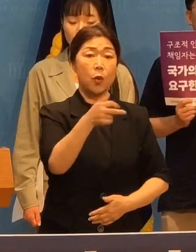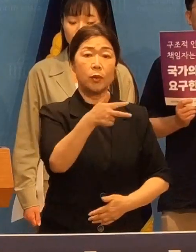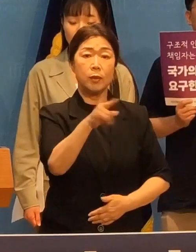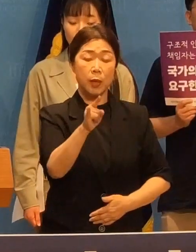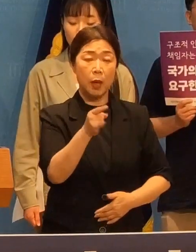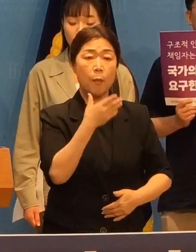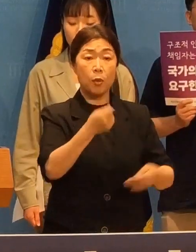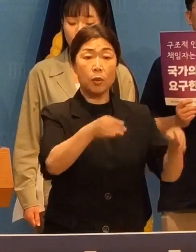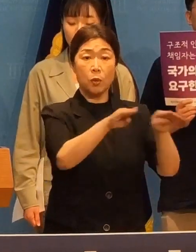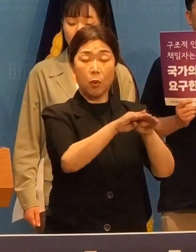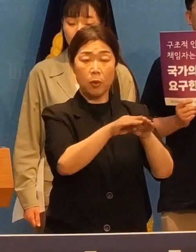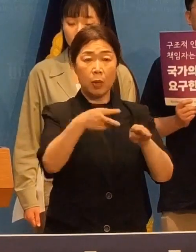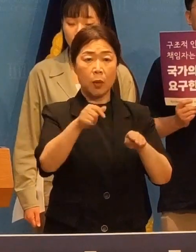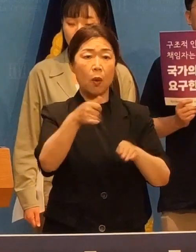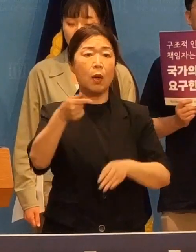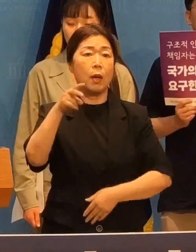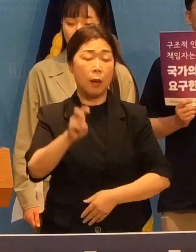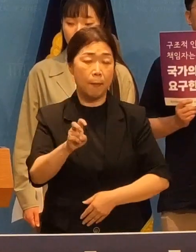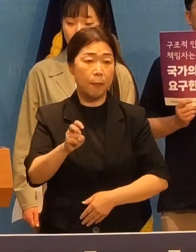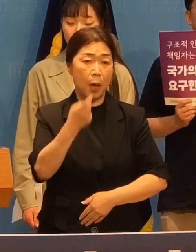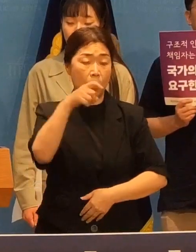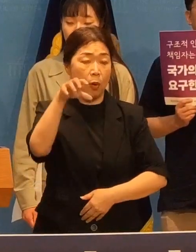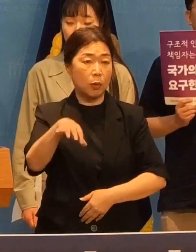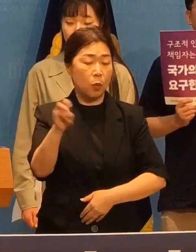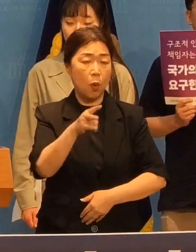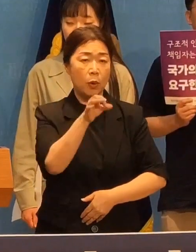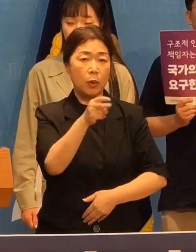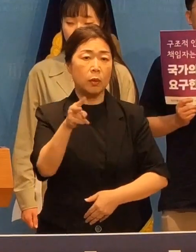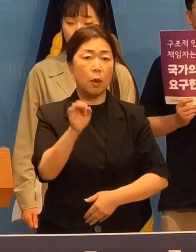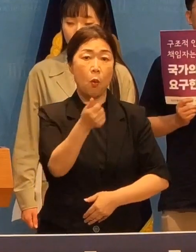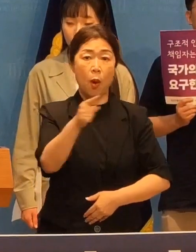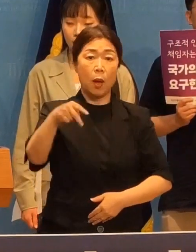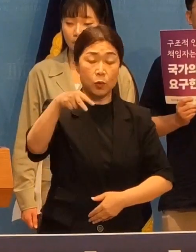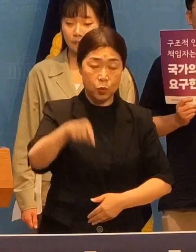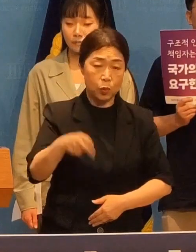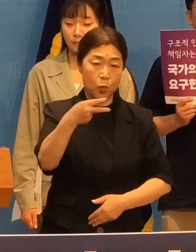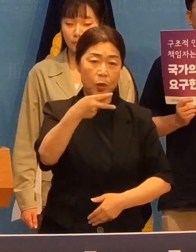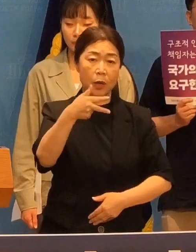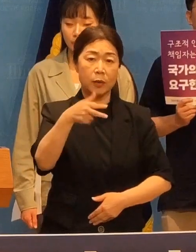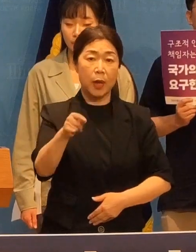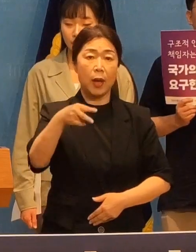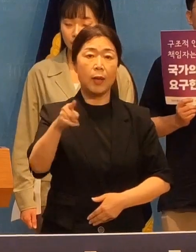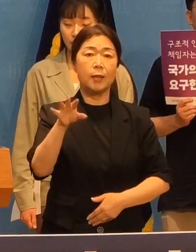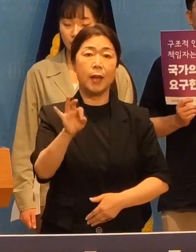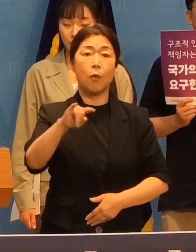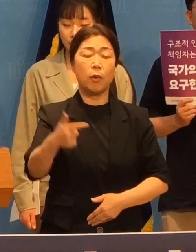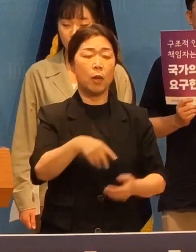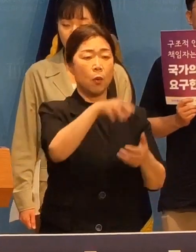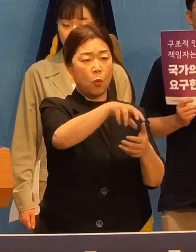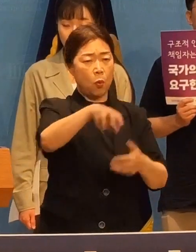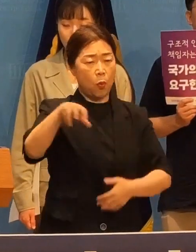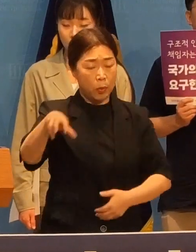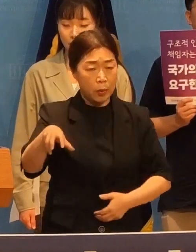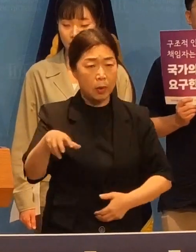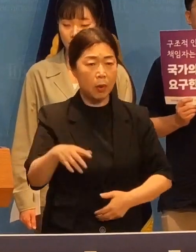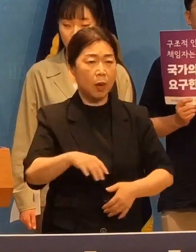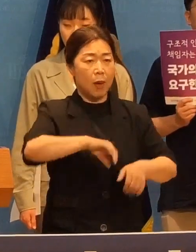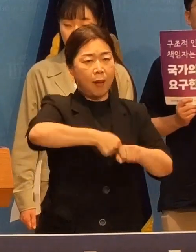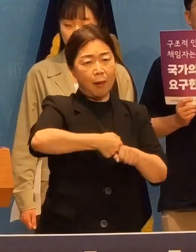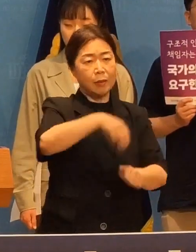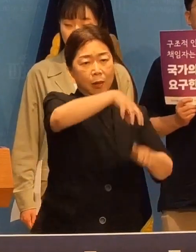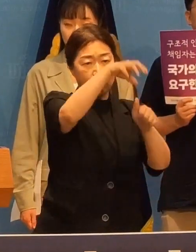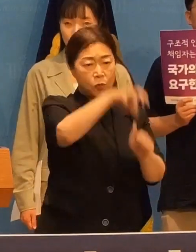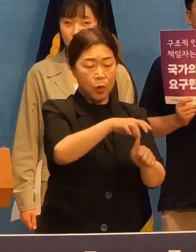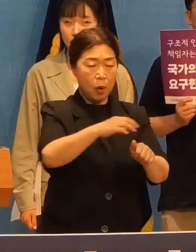성감학원, 영아숙, 재생원, 덕성원 등 집단 수용시설에서 강제 수용과 폭행,